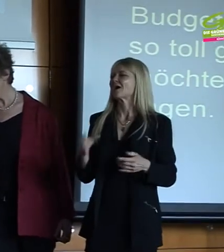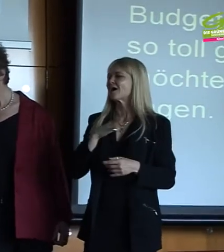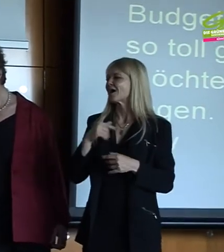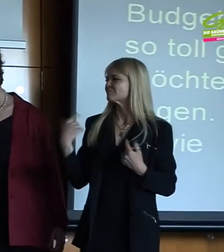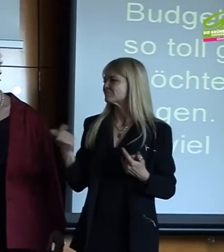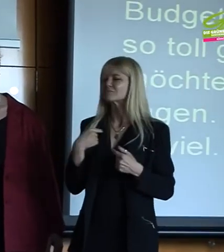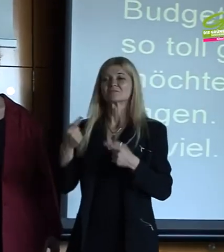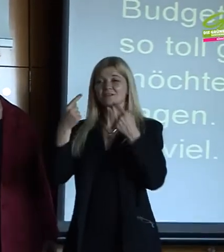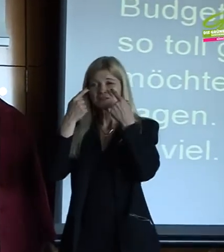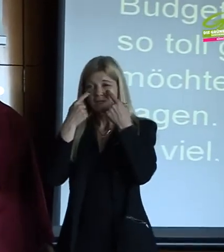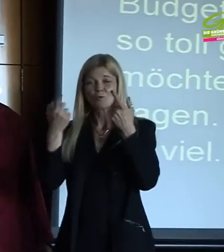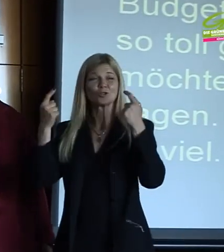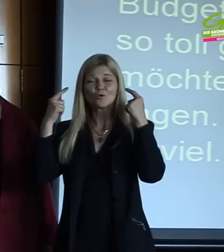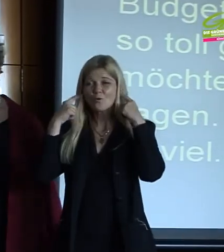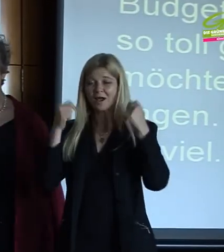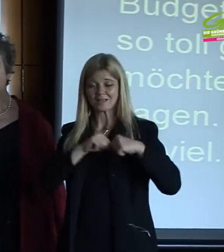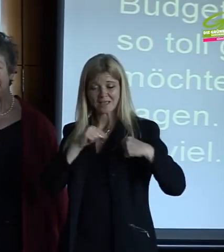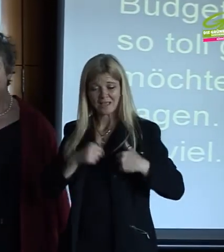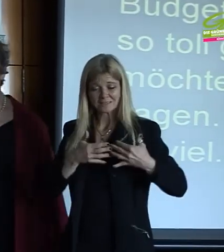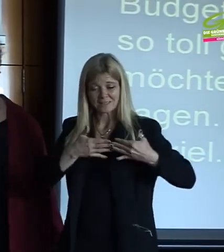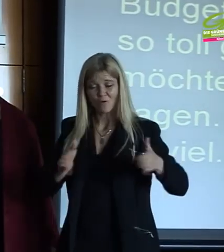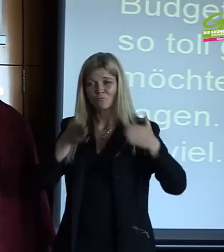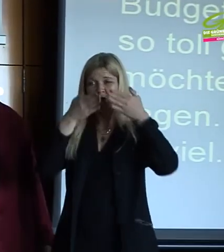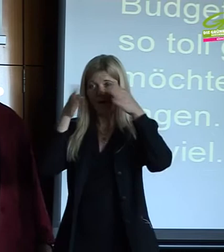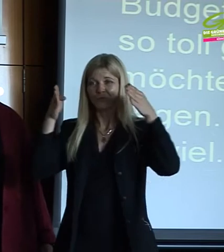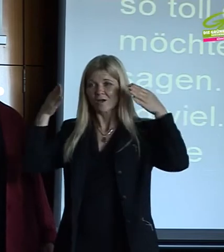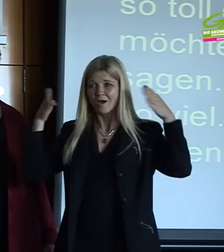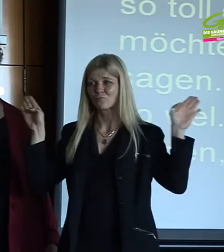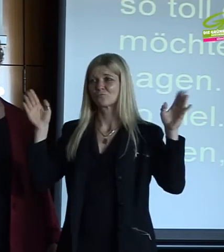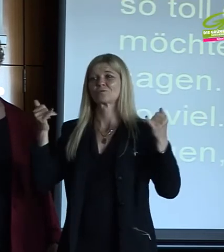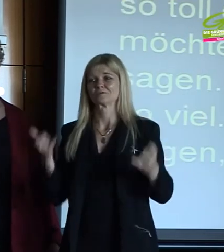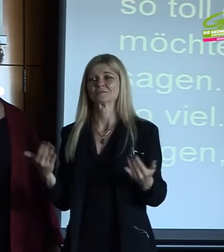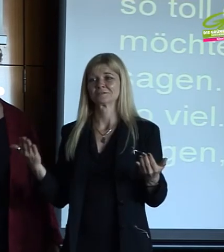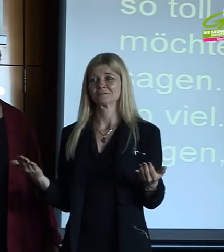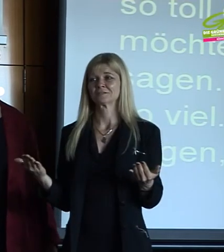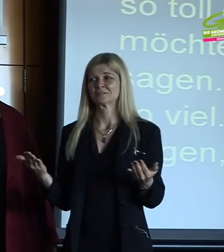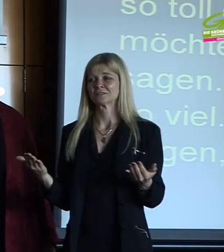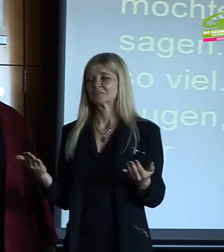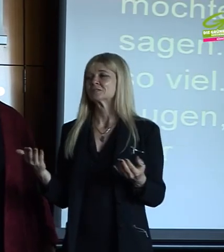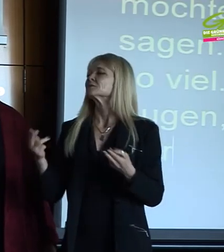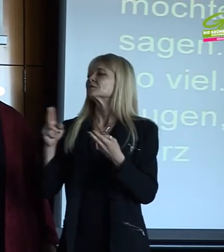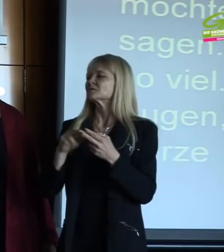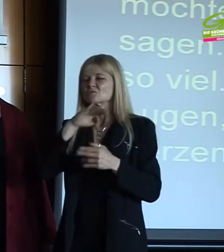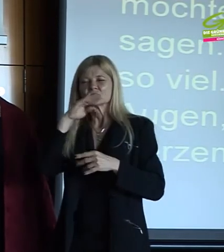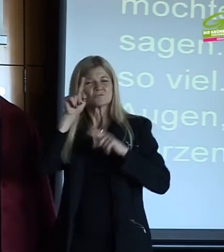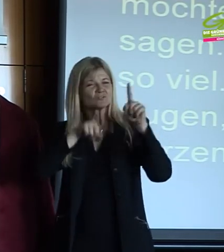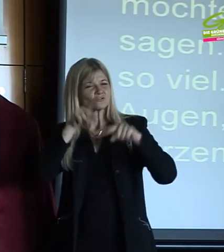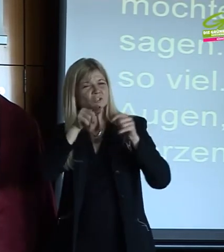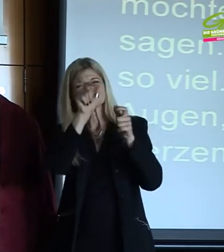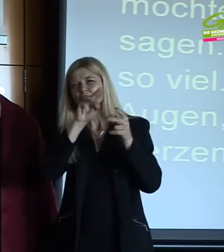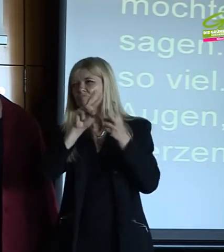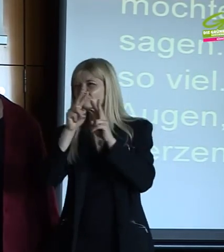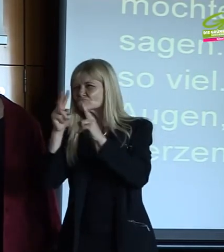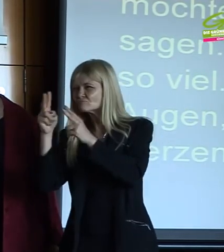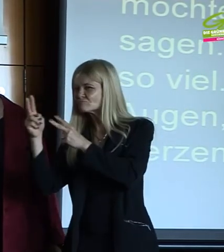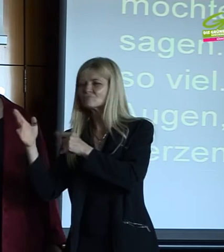in irgendeiner Form wirklich und Herzen auch aufgemacht worden, noch einmal zusätzlich für viele Facetten, die man sonst in dieser